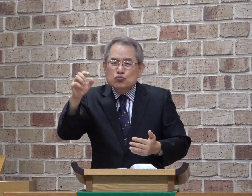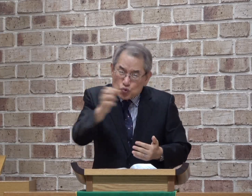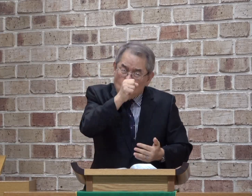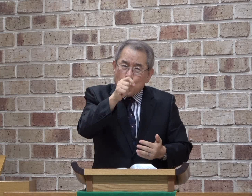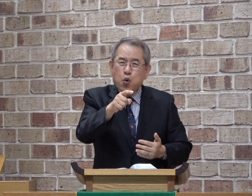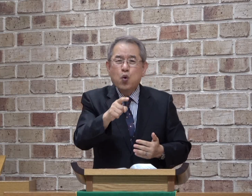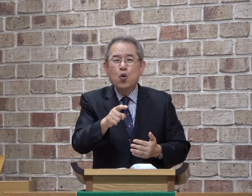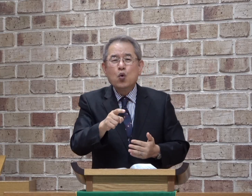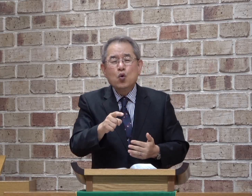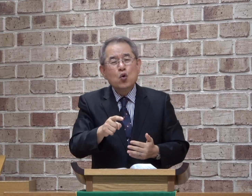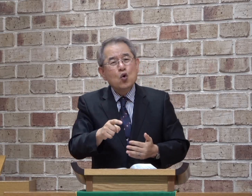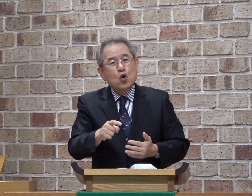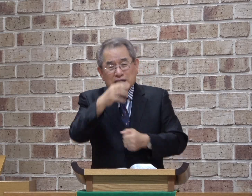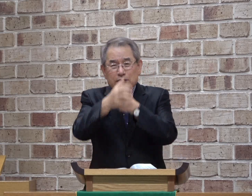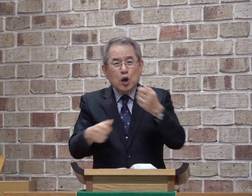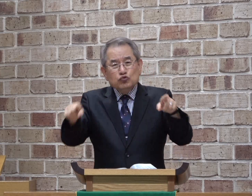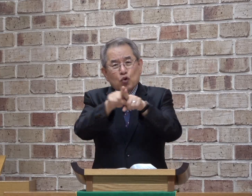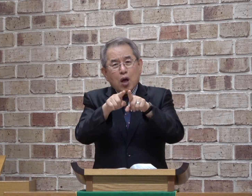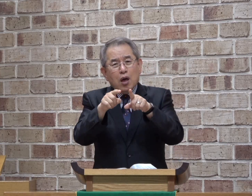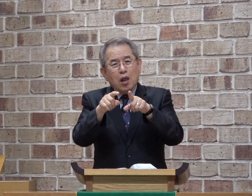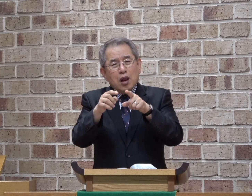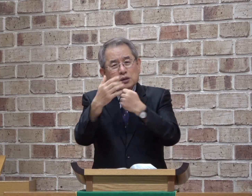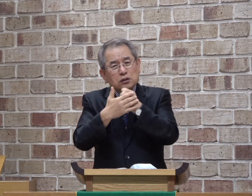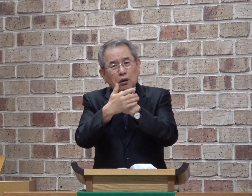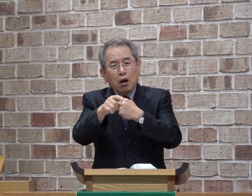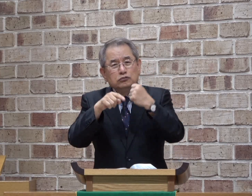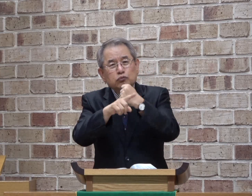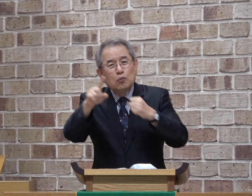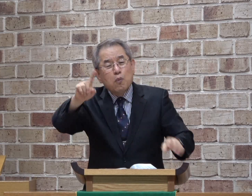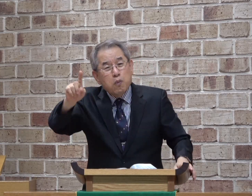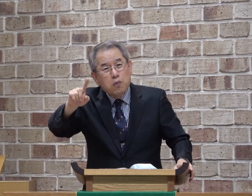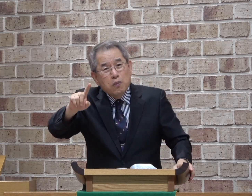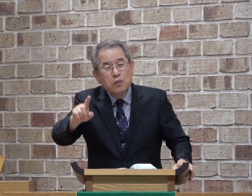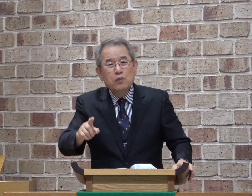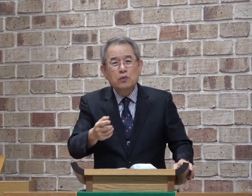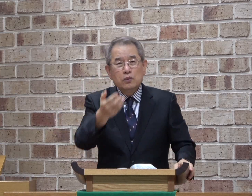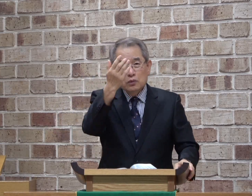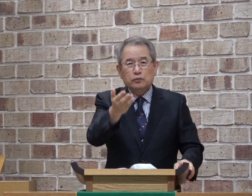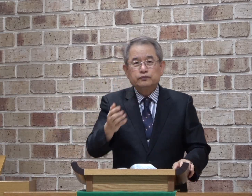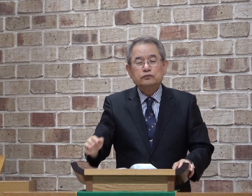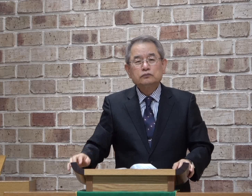예수님의 이름으로 임마누엘, 그 의미는 무엇일까요?